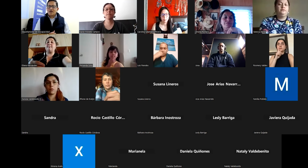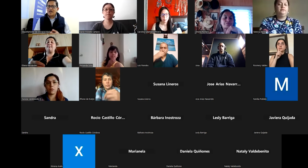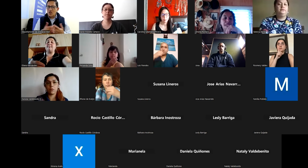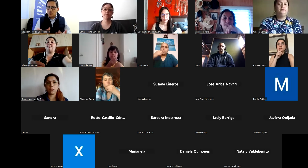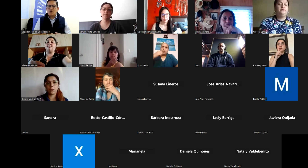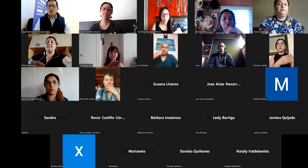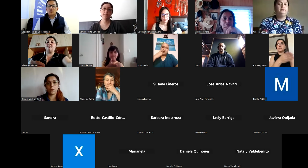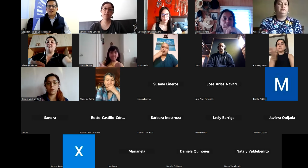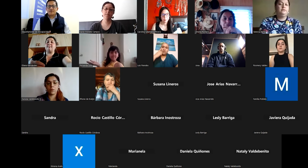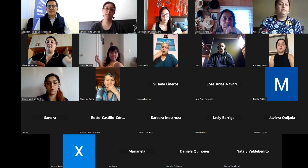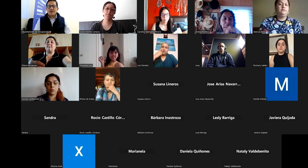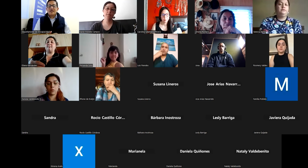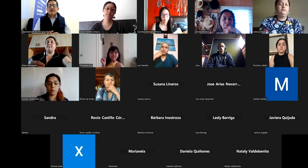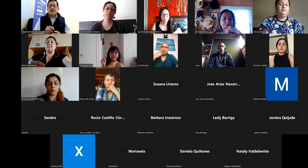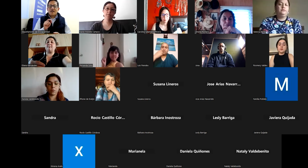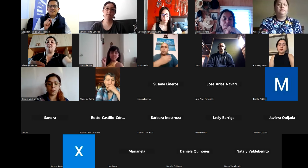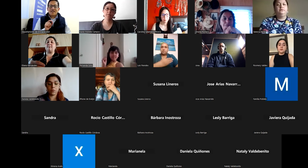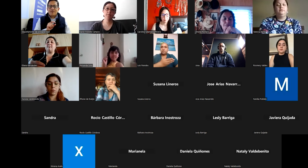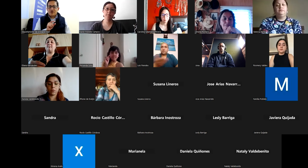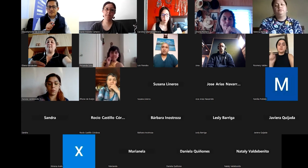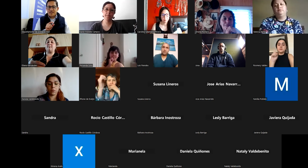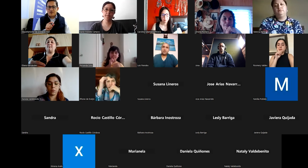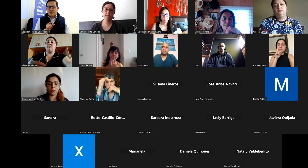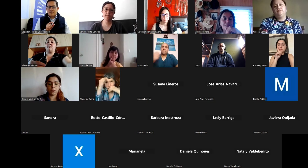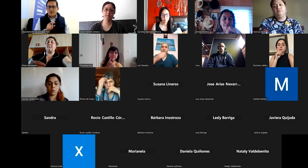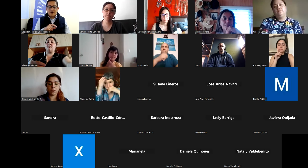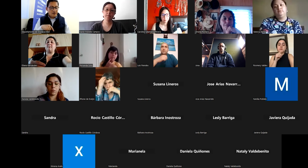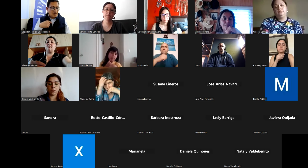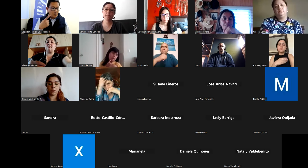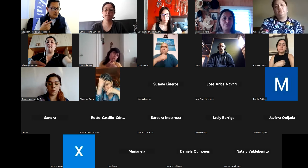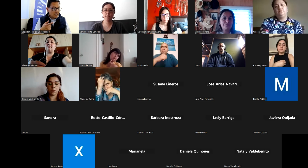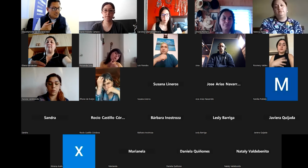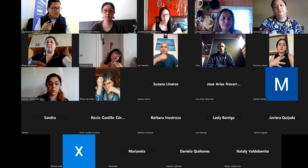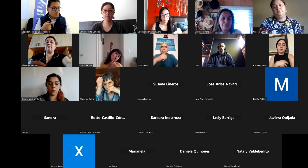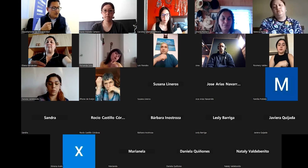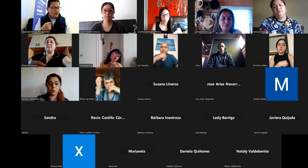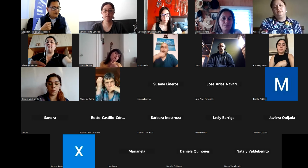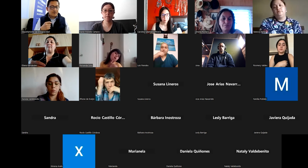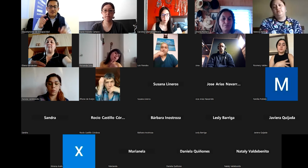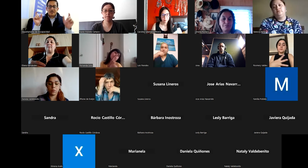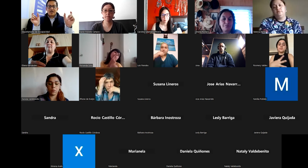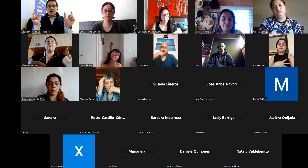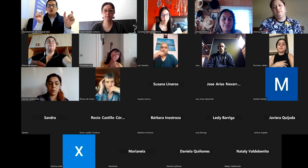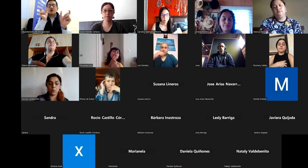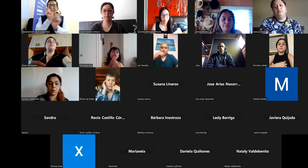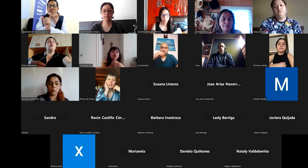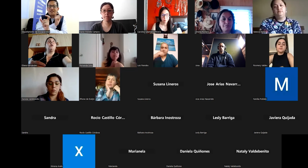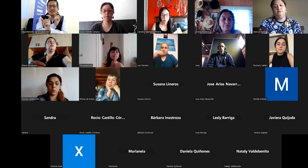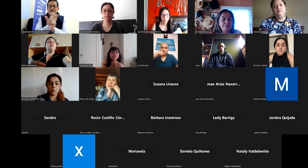así lo podemos preguntar ese es el español señado la próxima clase vamos a ver que hay un orden gramatical que